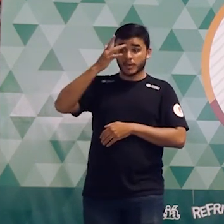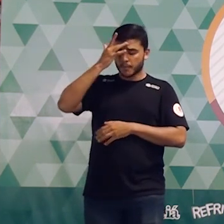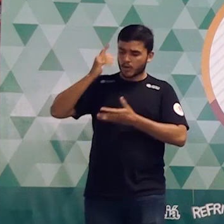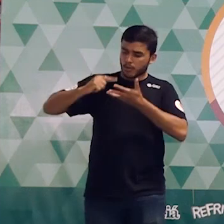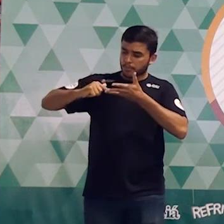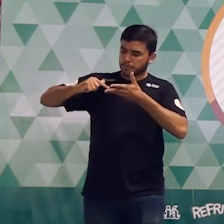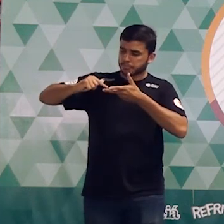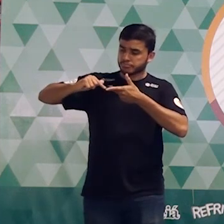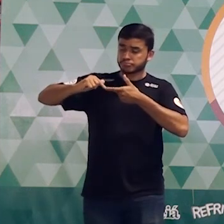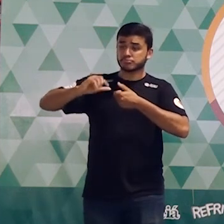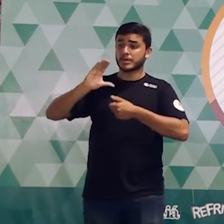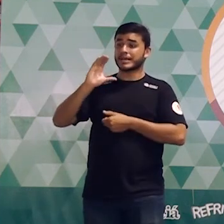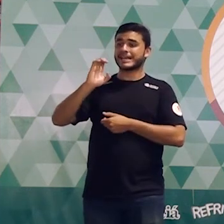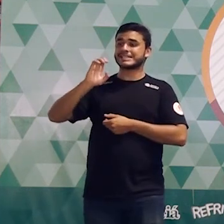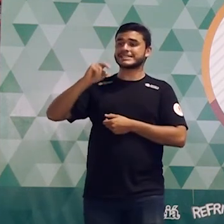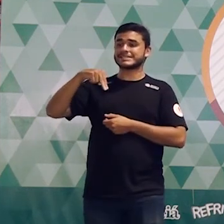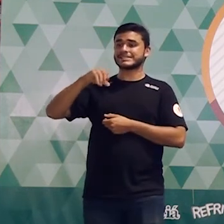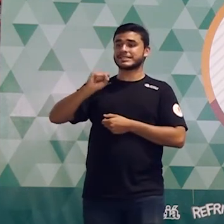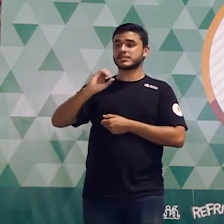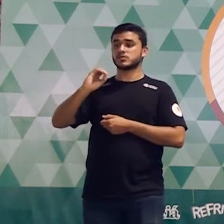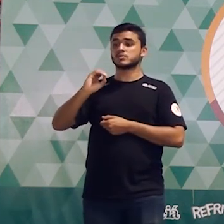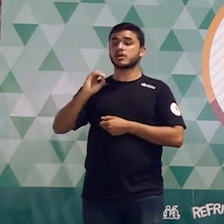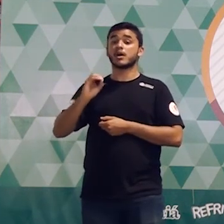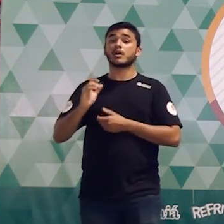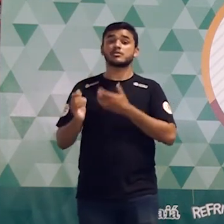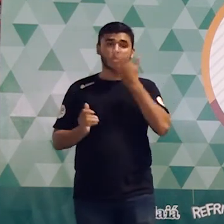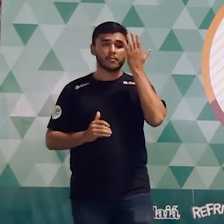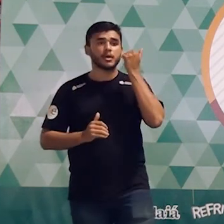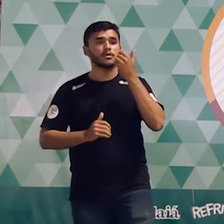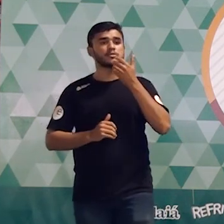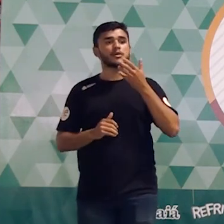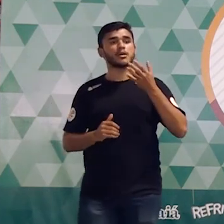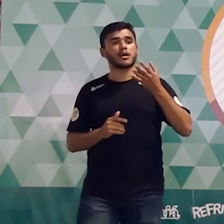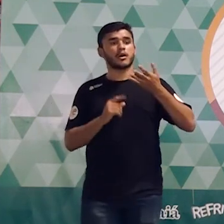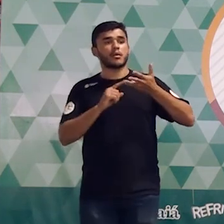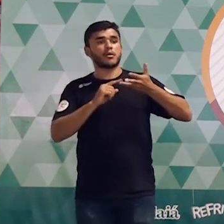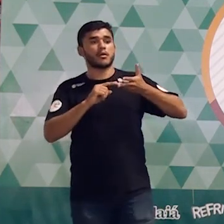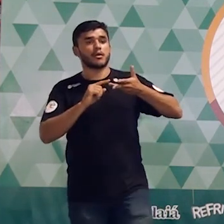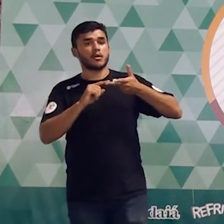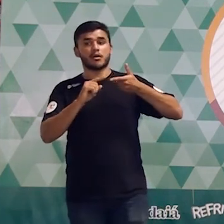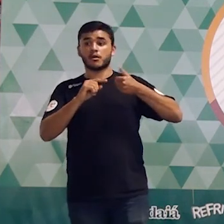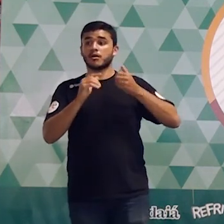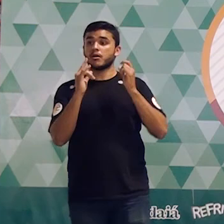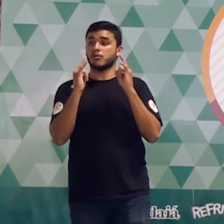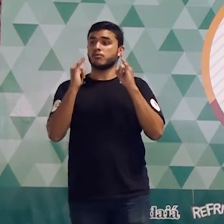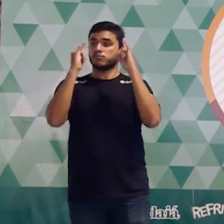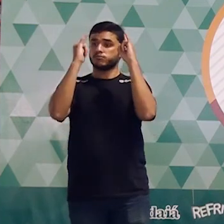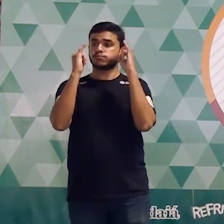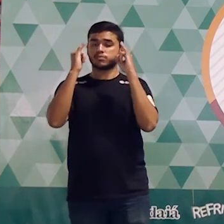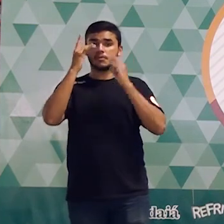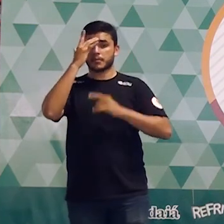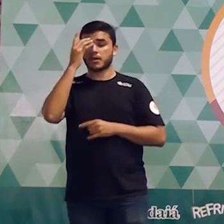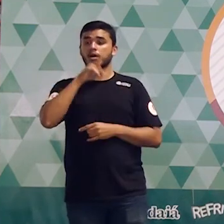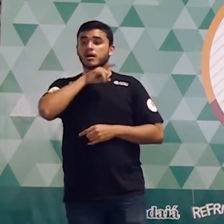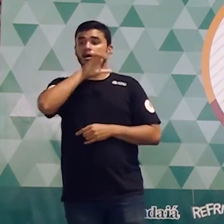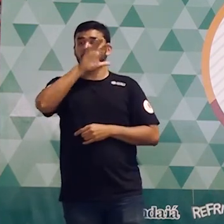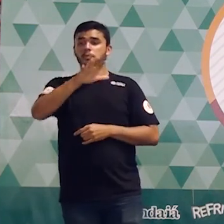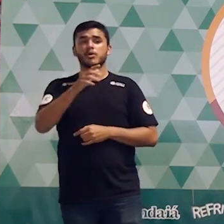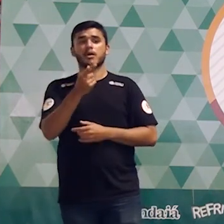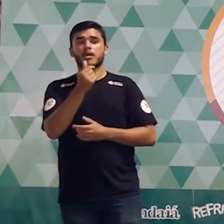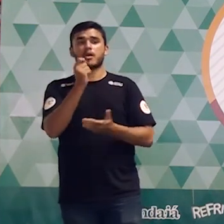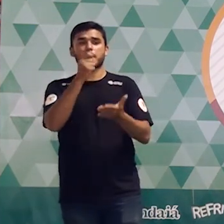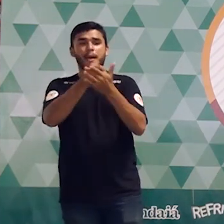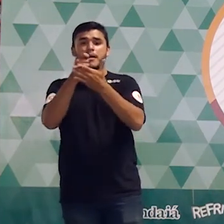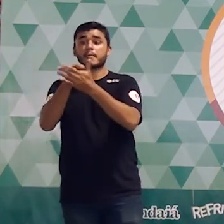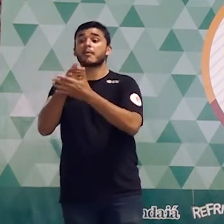que o romano fazia censo? Para saber quantas pessoas tinham no império, para saber quanto eles cobravam de imposto. Ou negócio desgraçado é